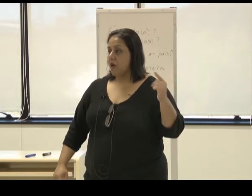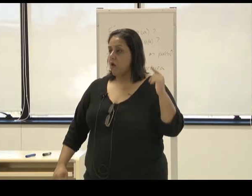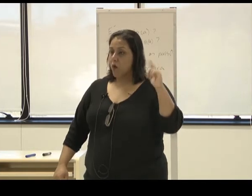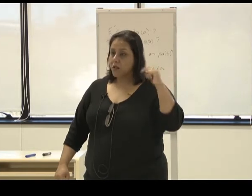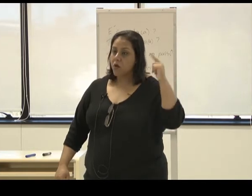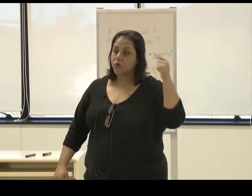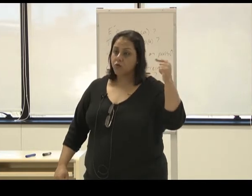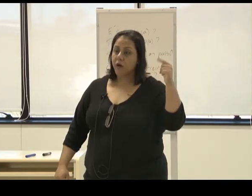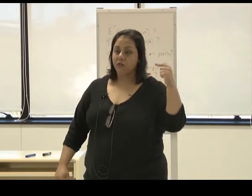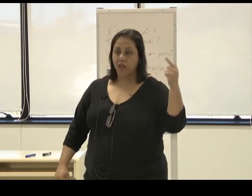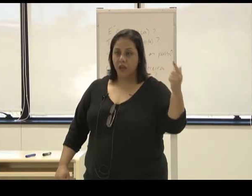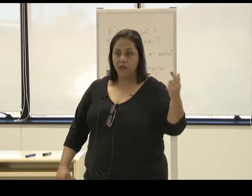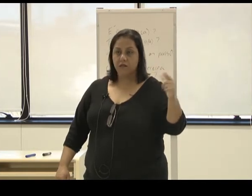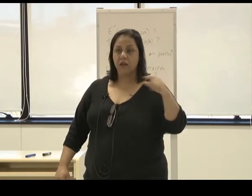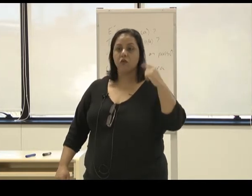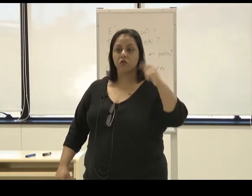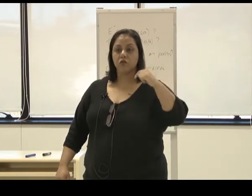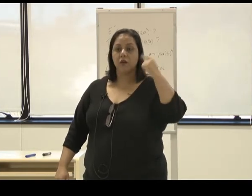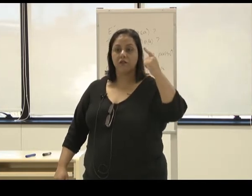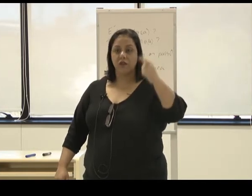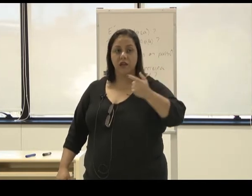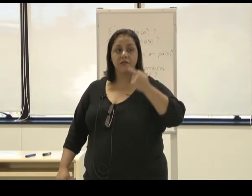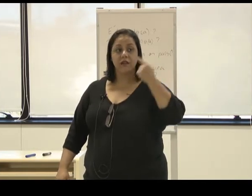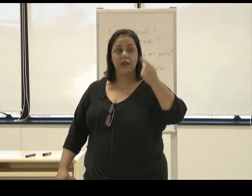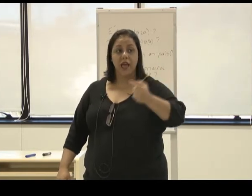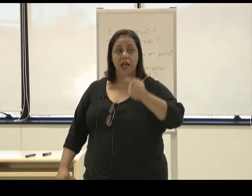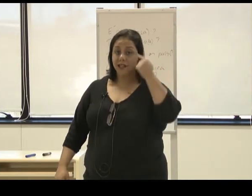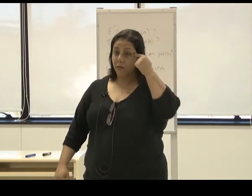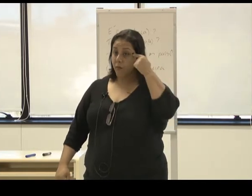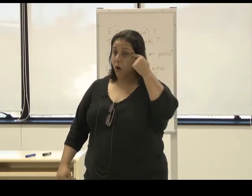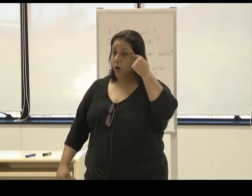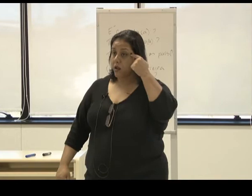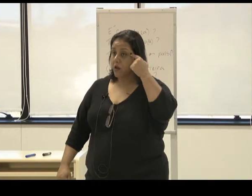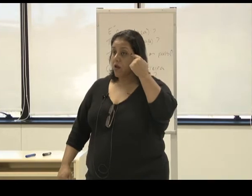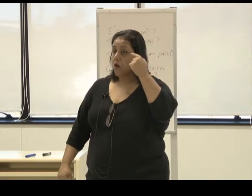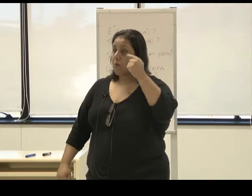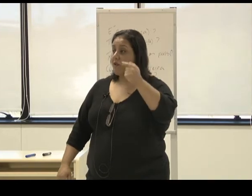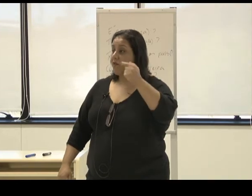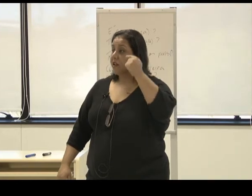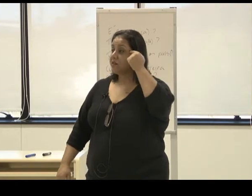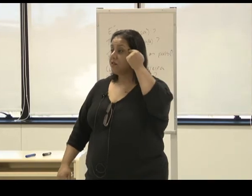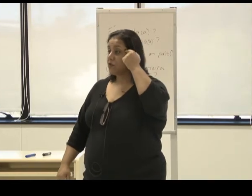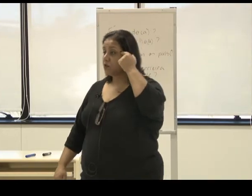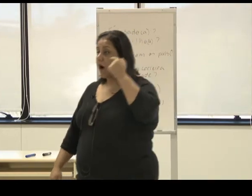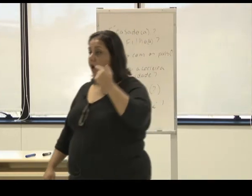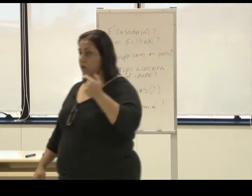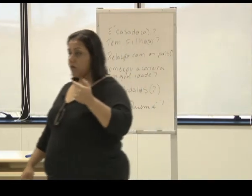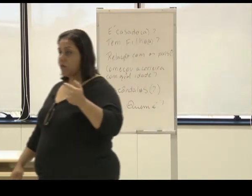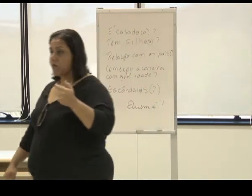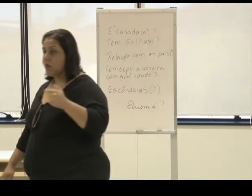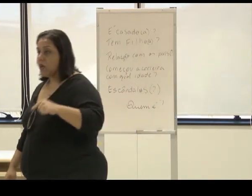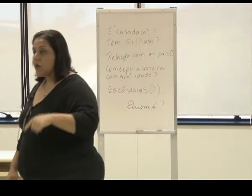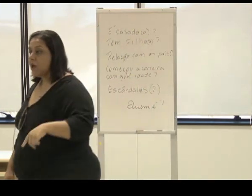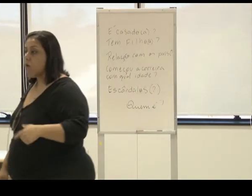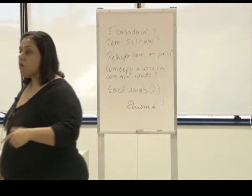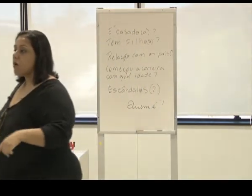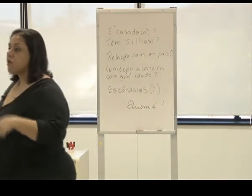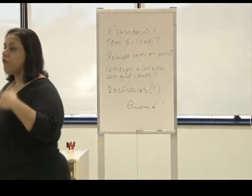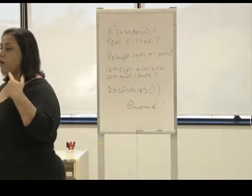Quando eu uso uma referência, eu uso uma referência que é da memória, uma referência visual. Então, quando eu falo parque